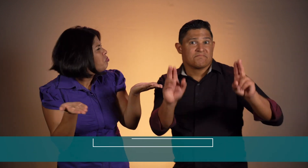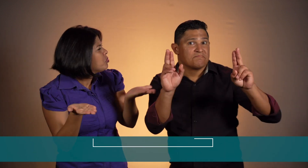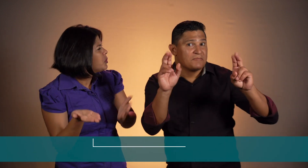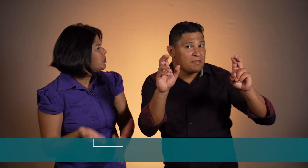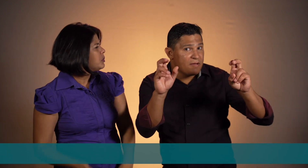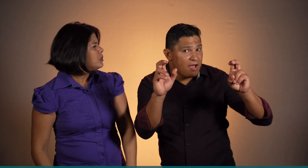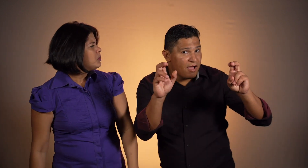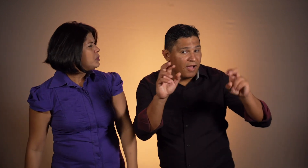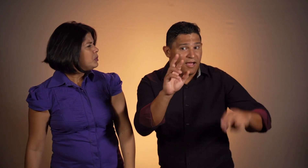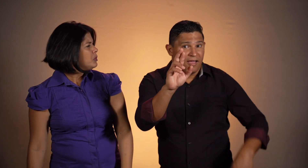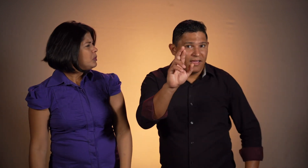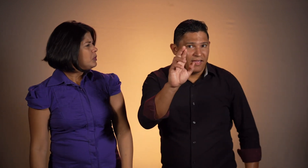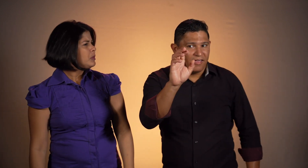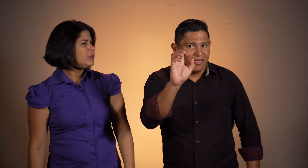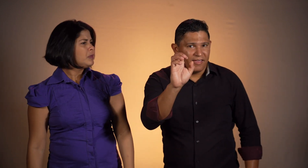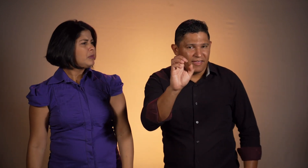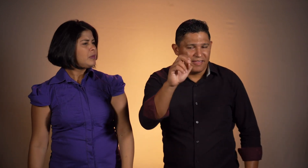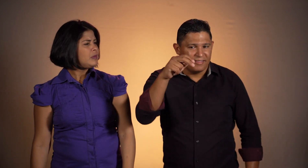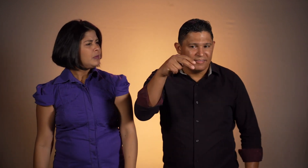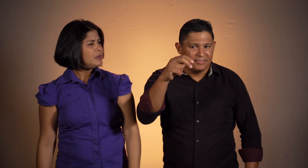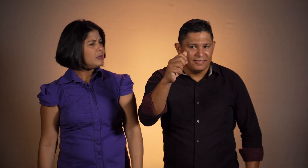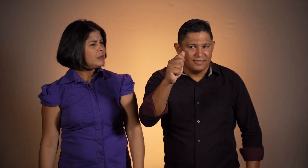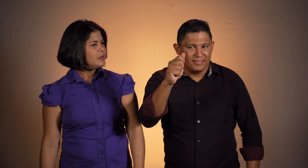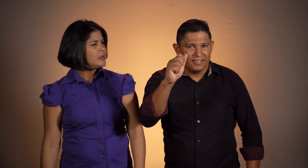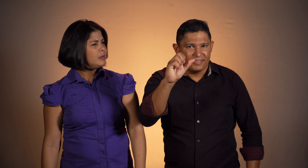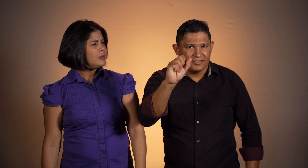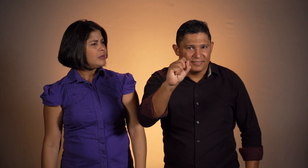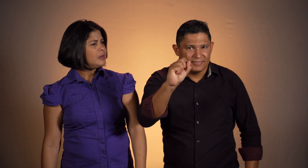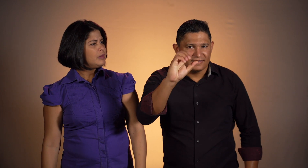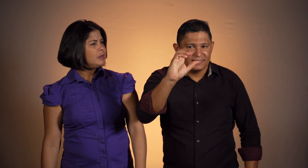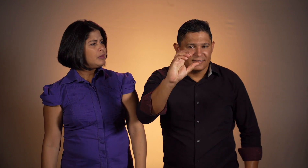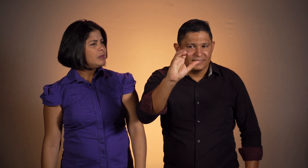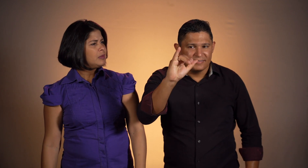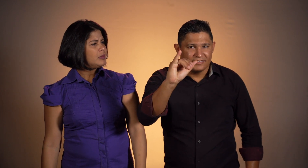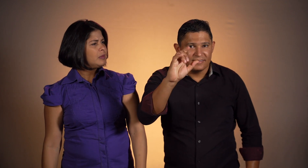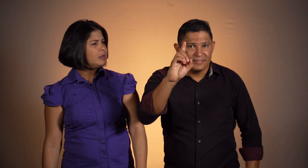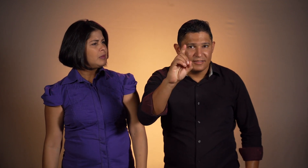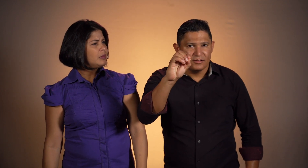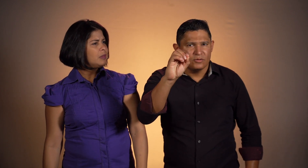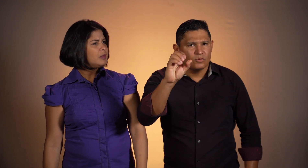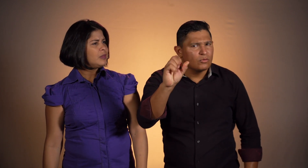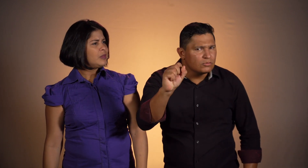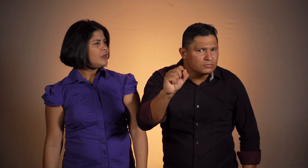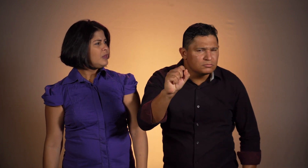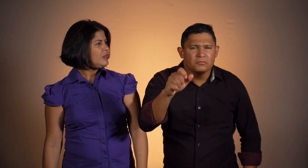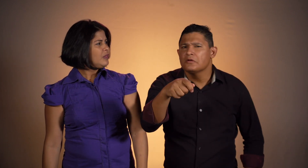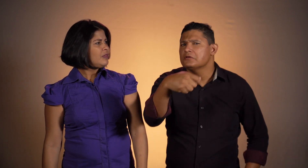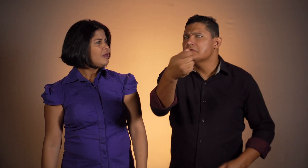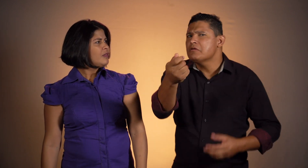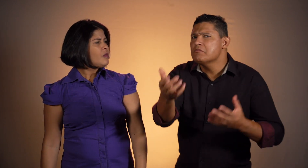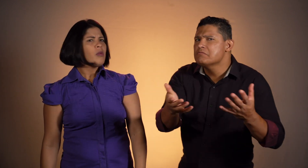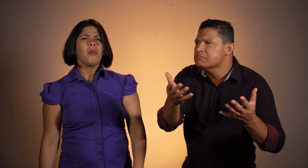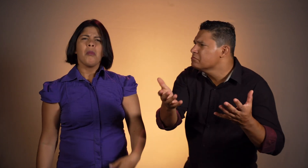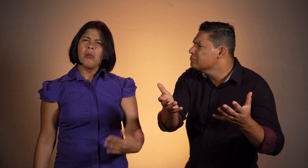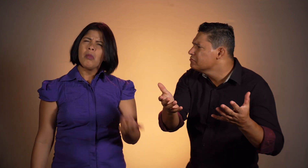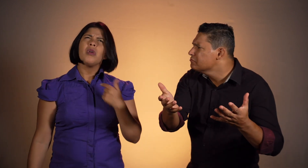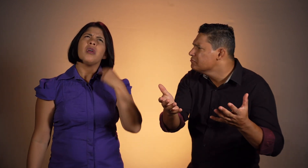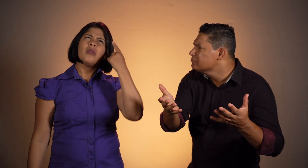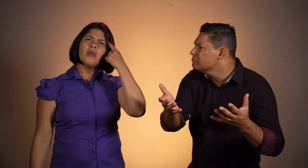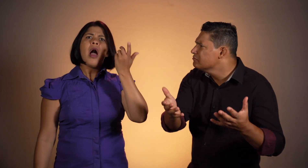O tema do Evangelibras deste ano será Renascidos. E temos um sinal pra ele. É, olha